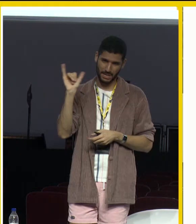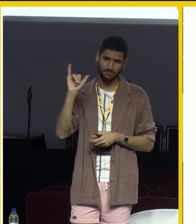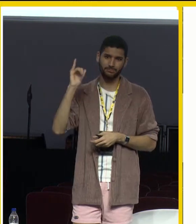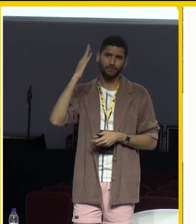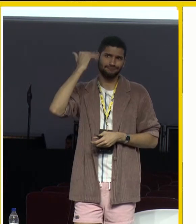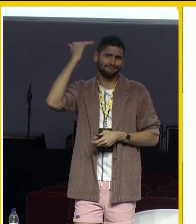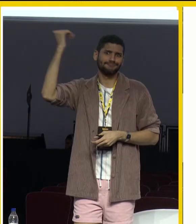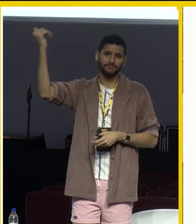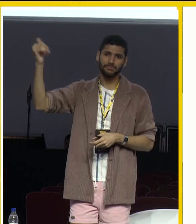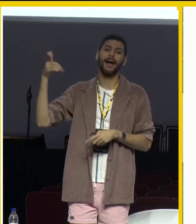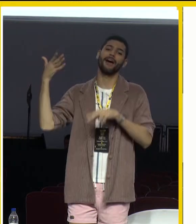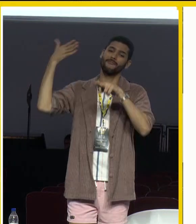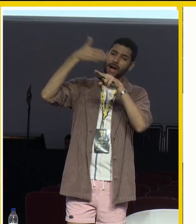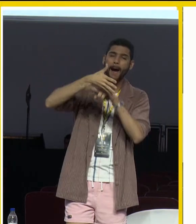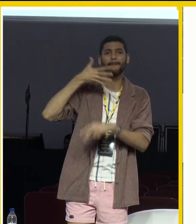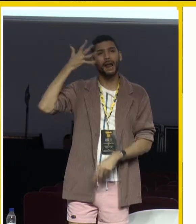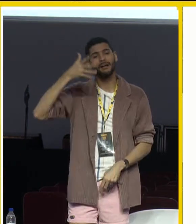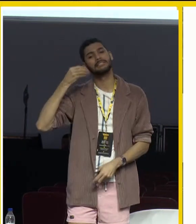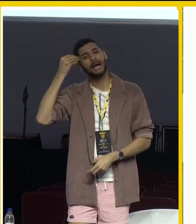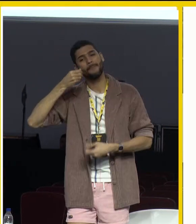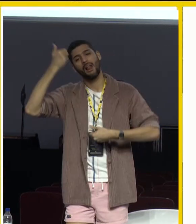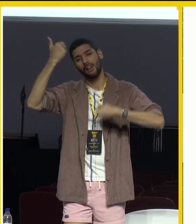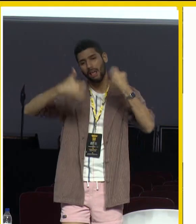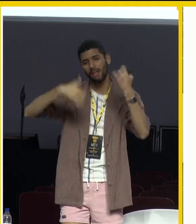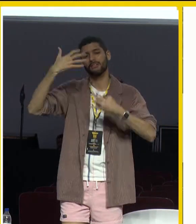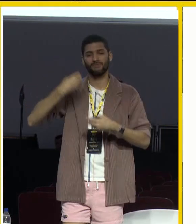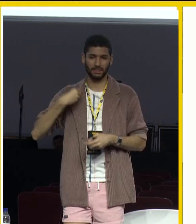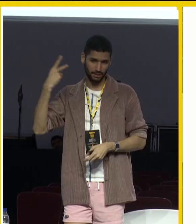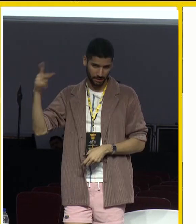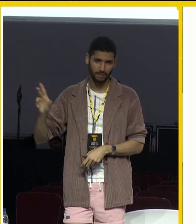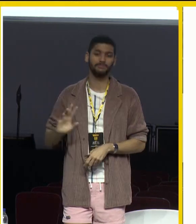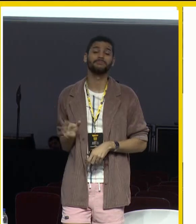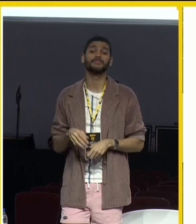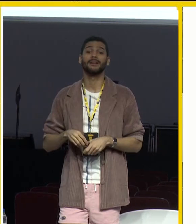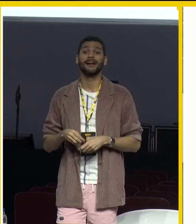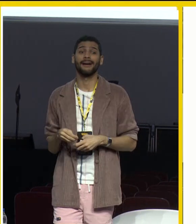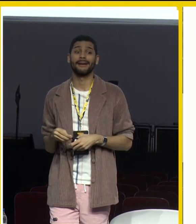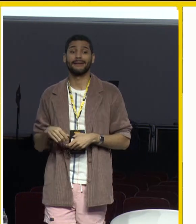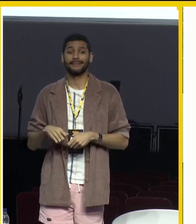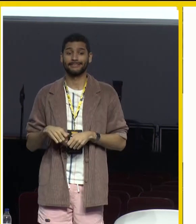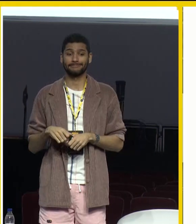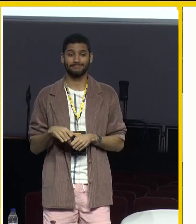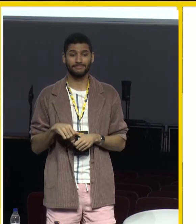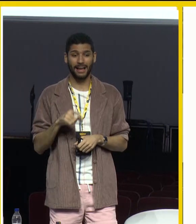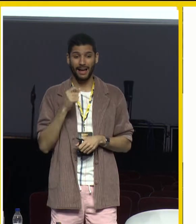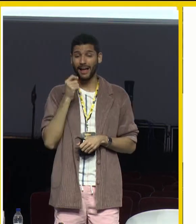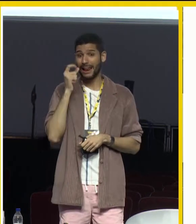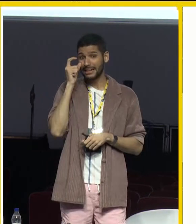então tiveram 11 pelo youtube a moto também foram lá fizeram palestras explicaram muitas coisas